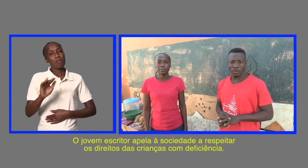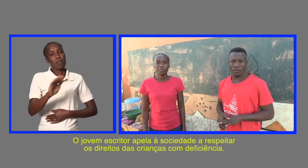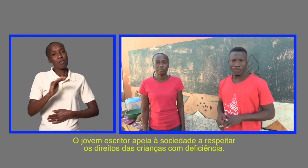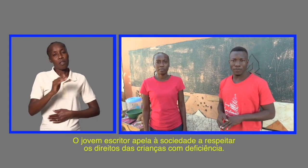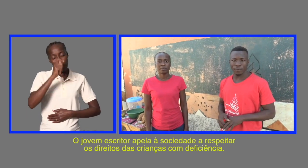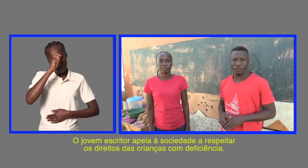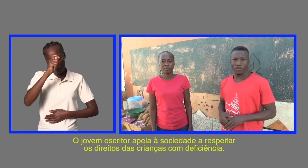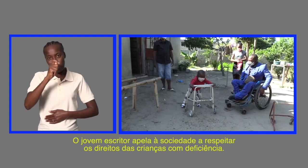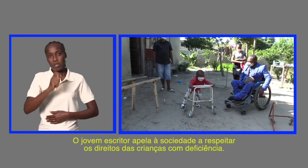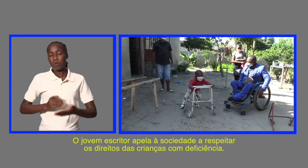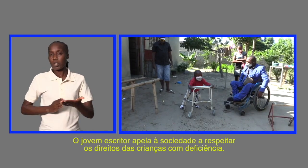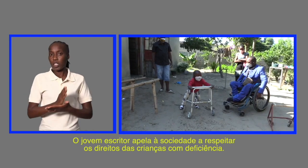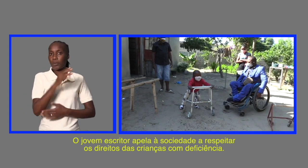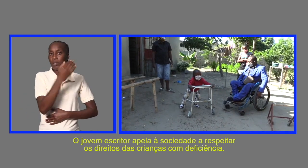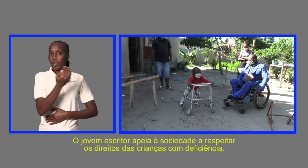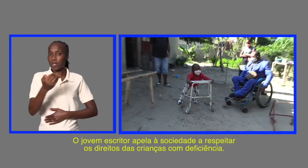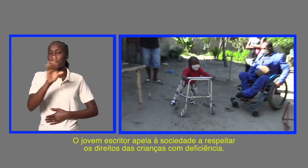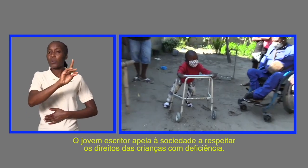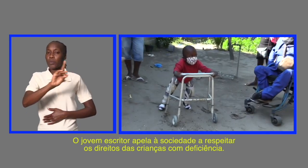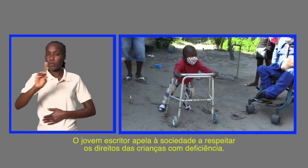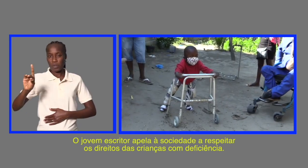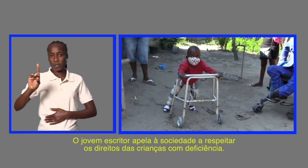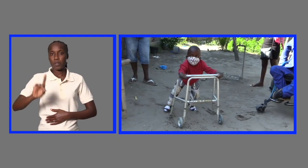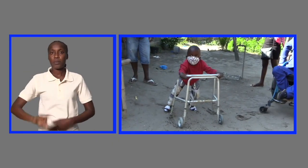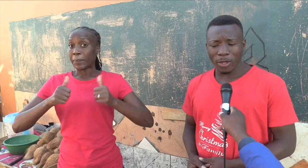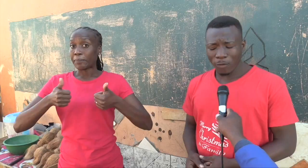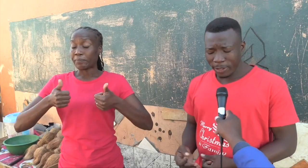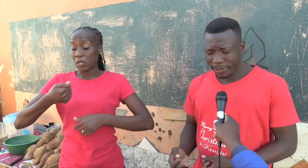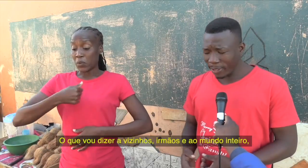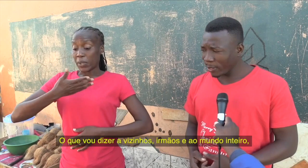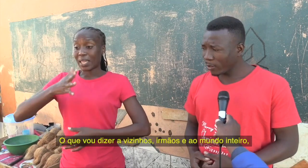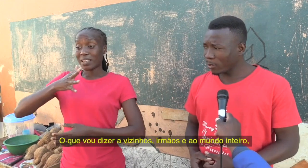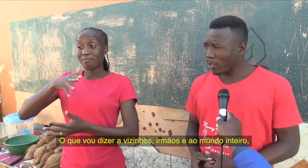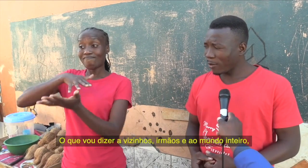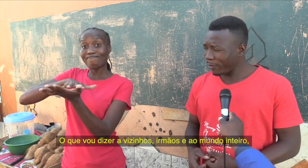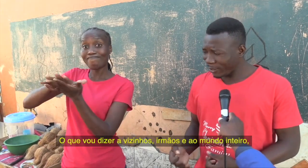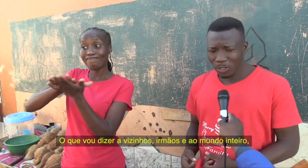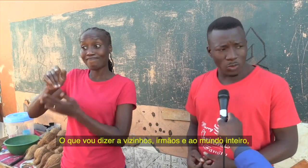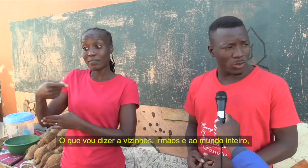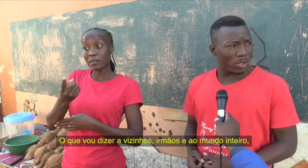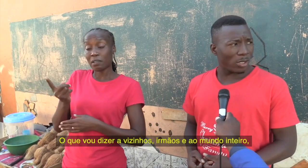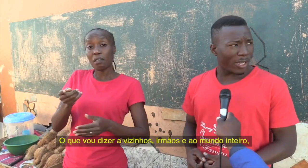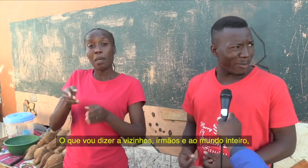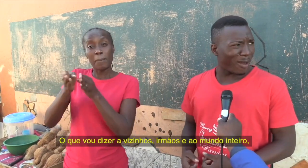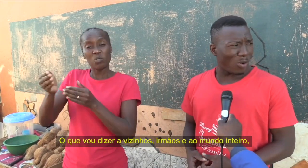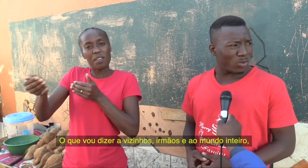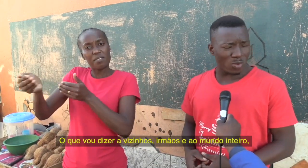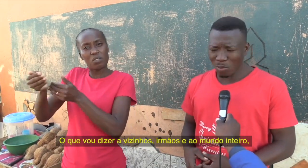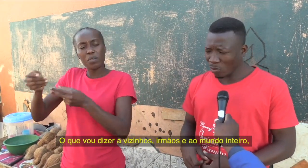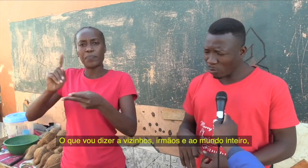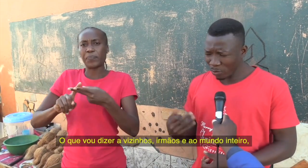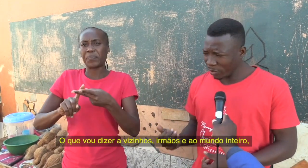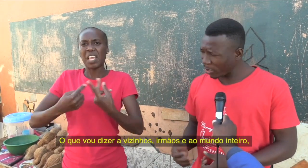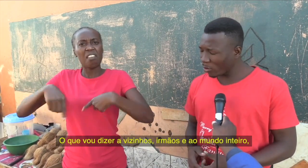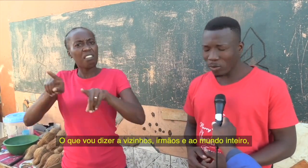sociedade a respeitar os direitos das crianças com deficiência. O eu vou dizer a vizinhos irmãos